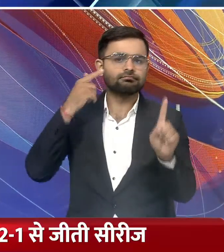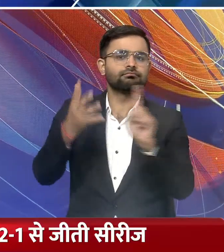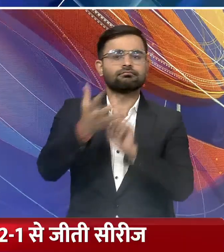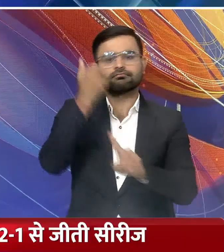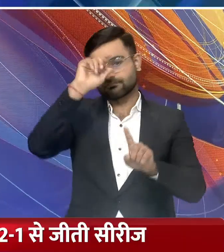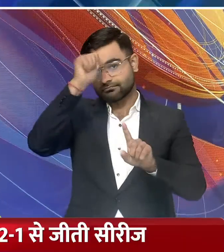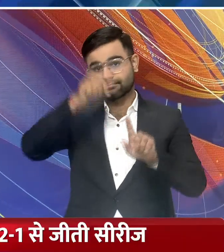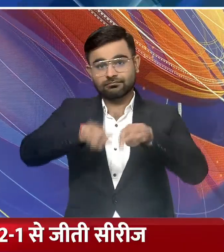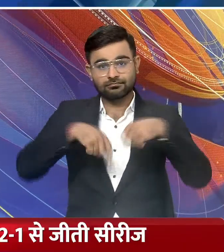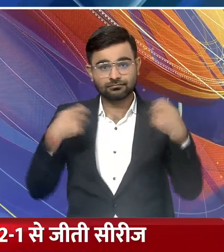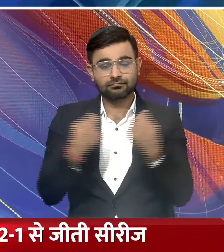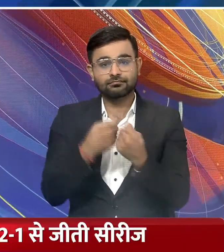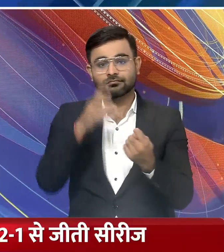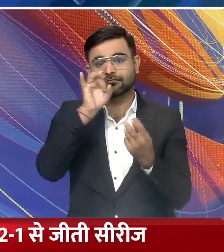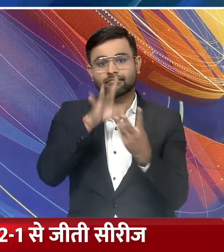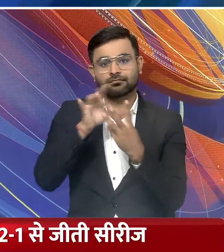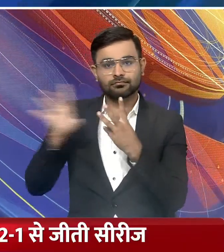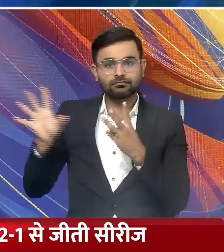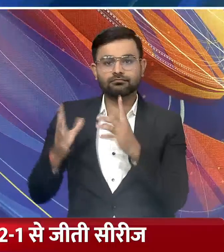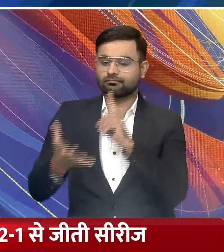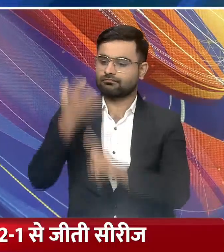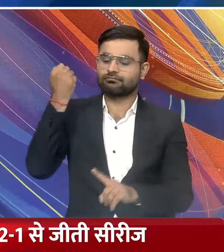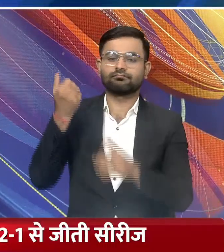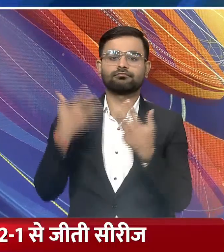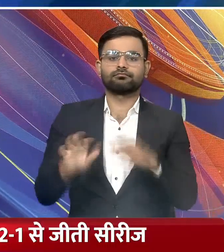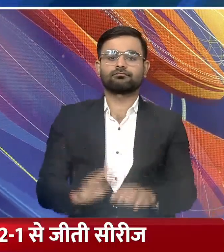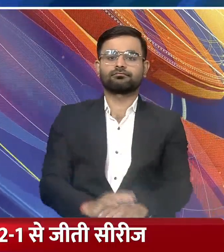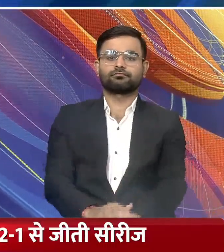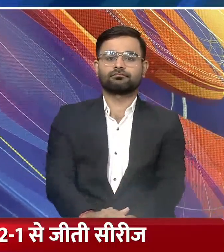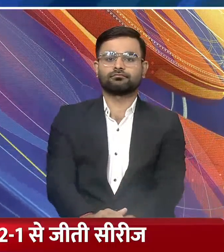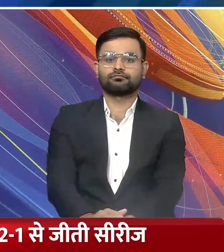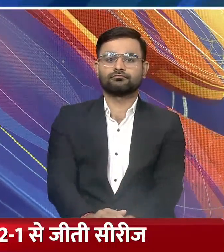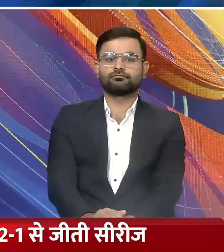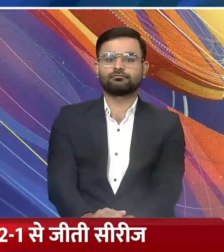टीम इंडिया ने 3 विकेट खोकर किया हासिल।